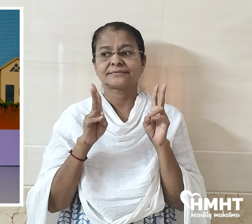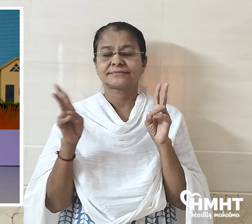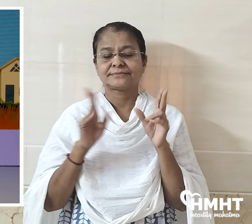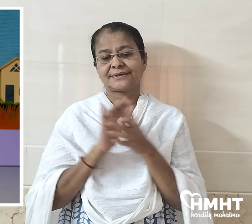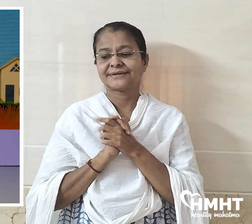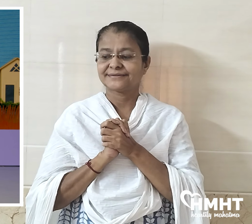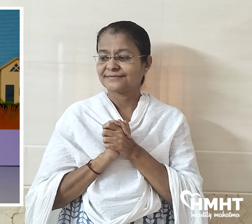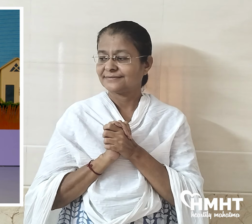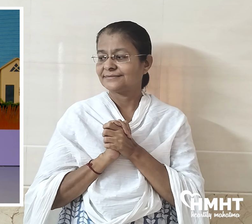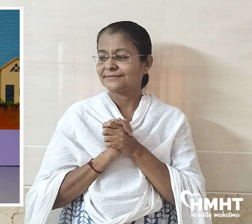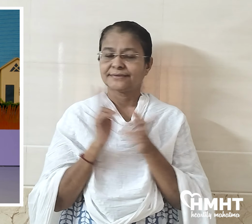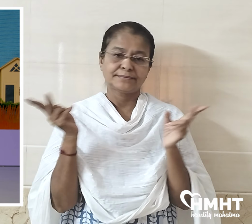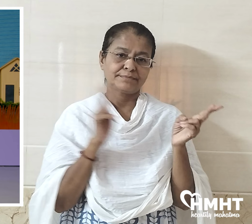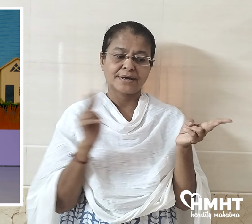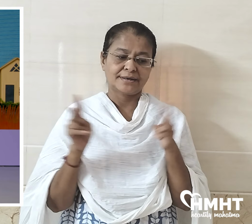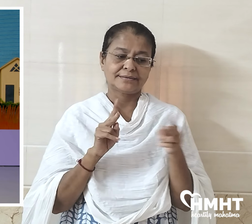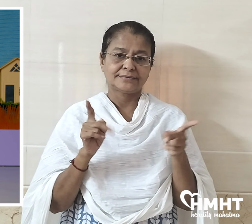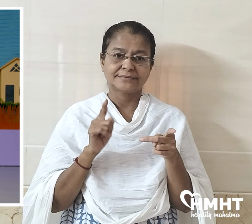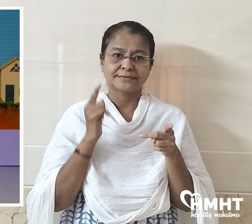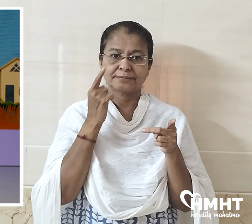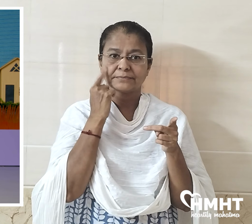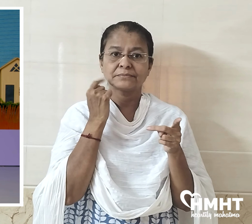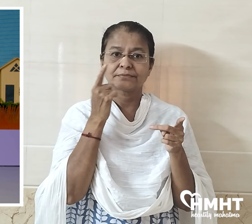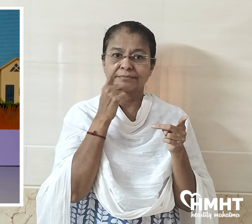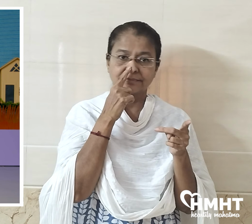મારી સાથે છે, હસબન્ડને લાગે મારી